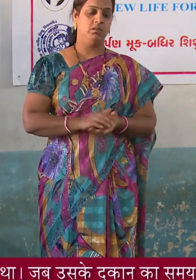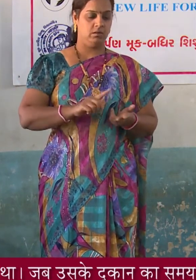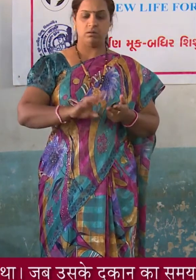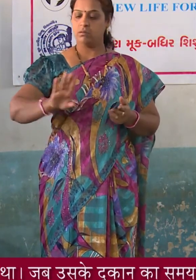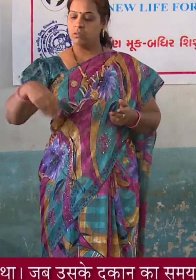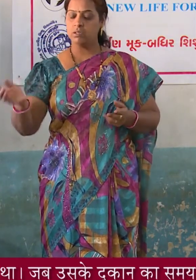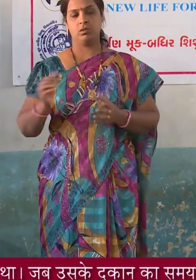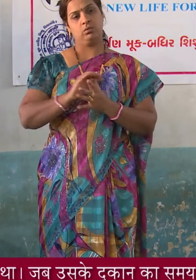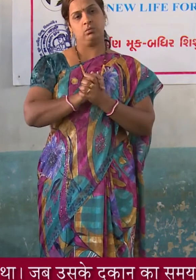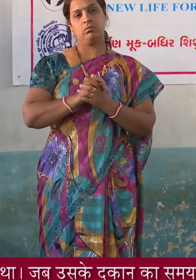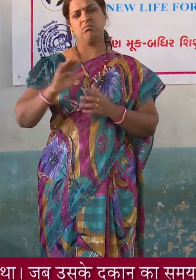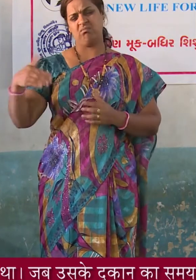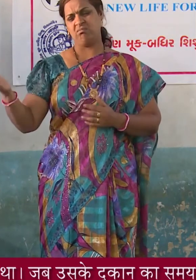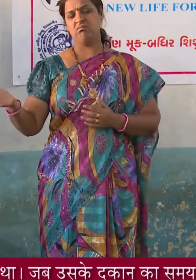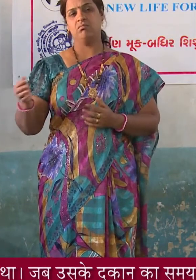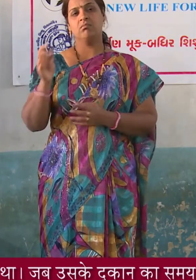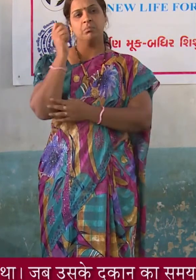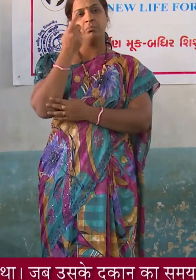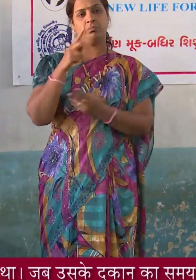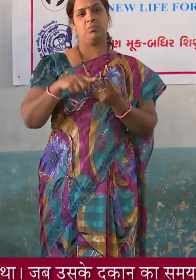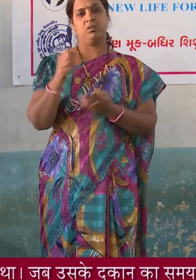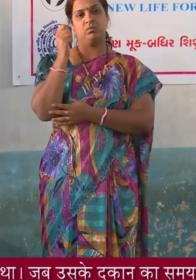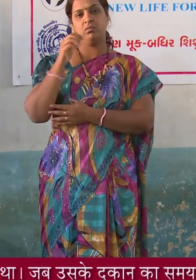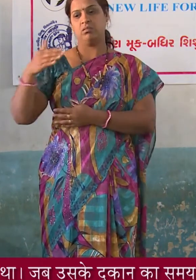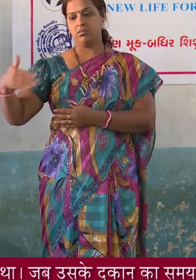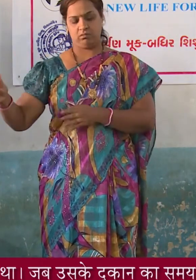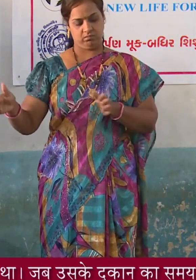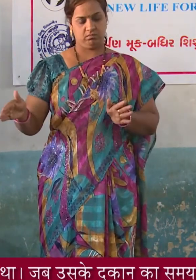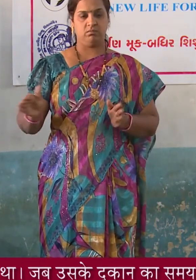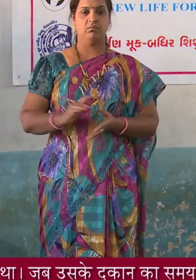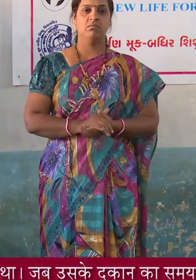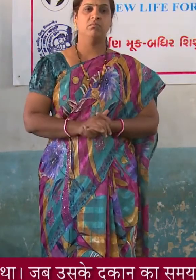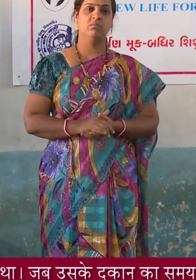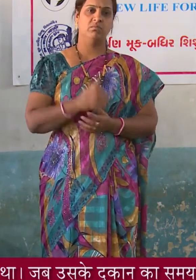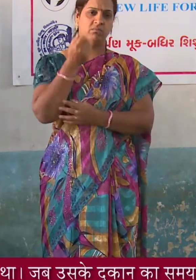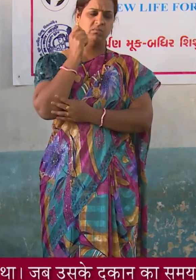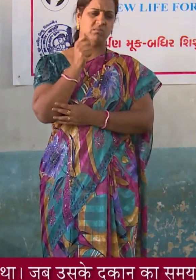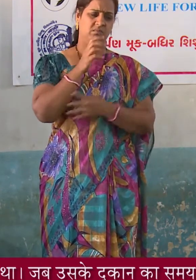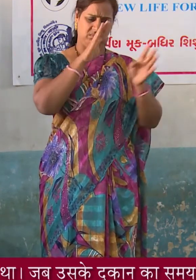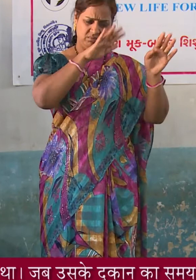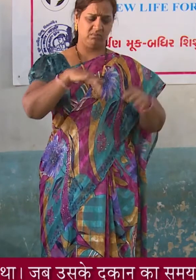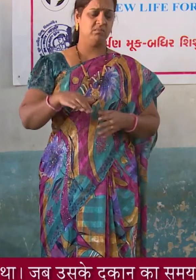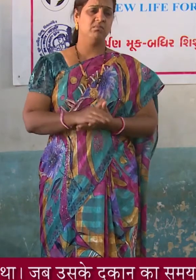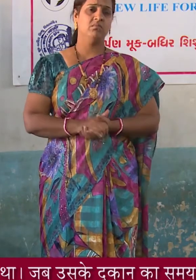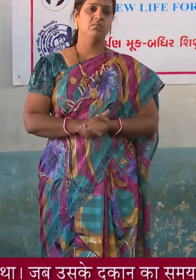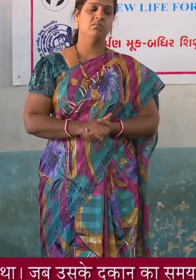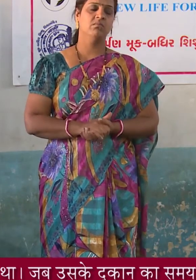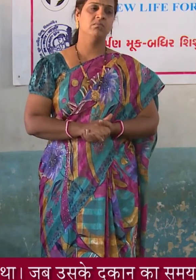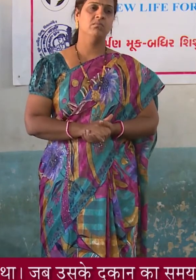था, वो जब उसका दुकान का समय था तो आकर के सो रहा है दुकान पे